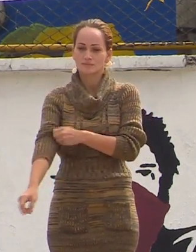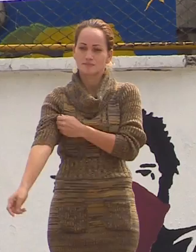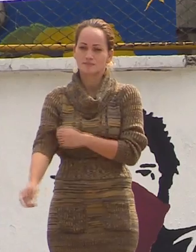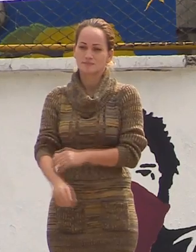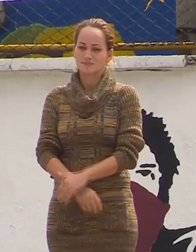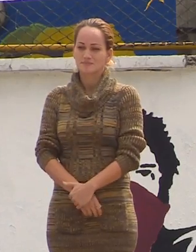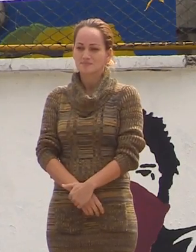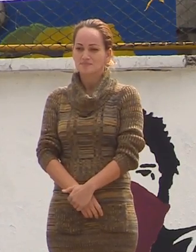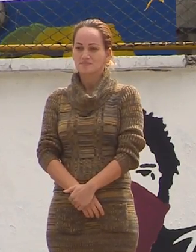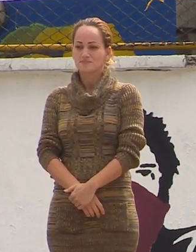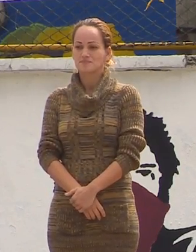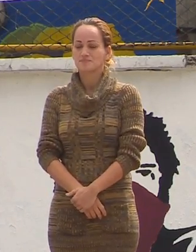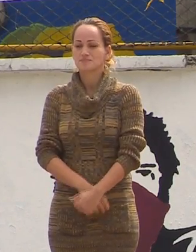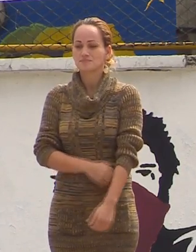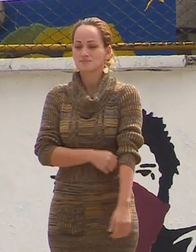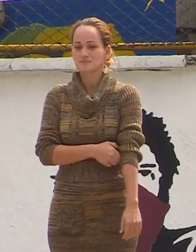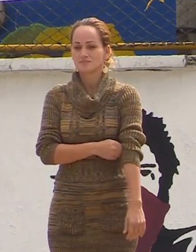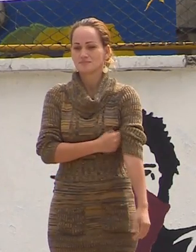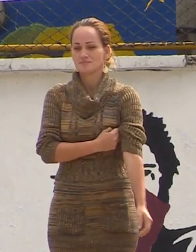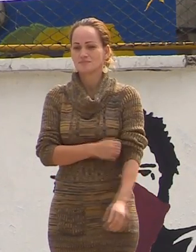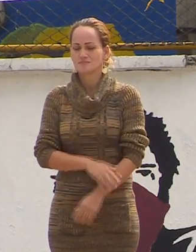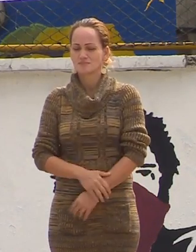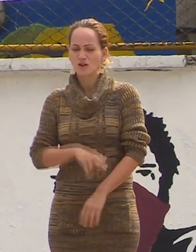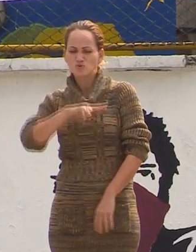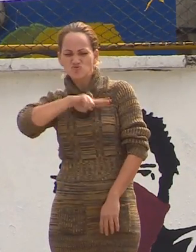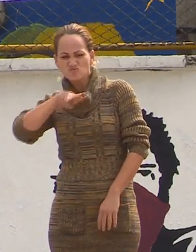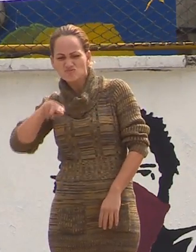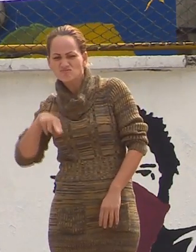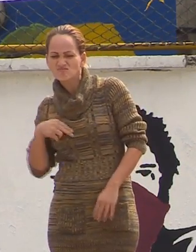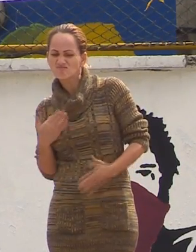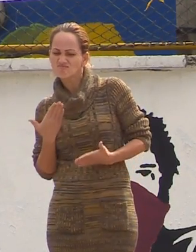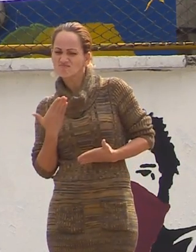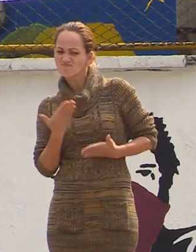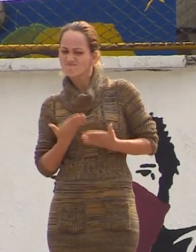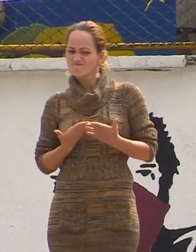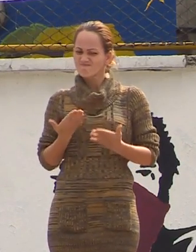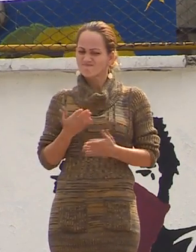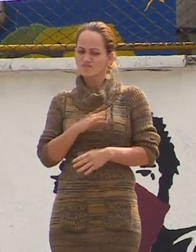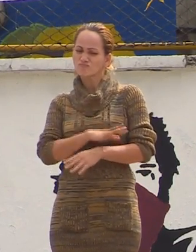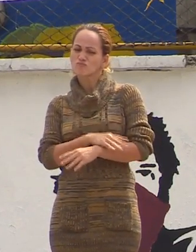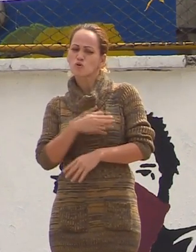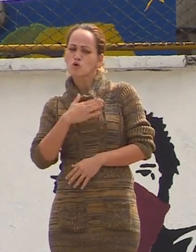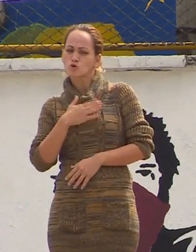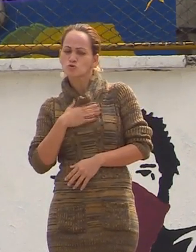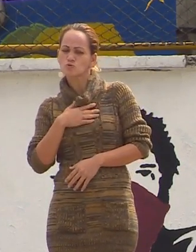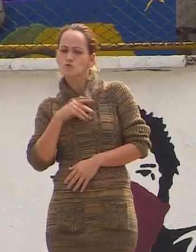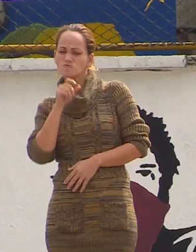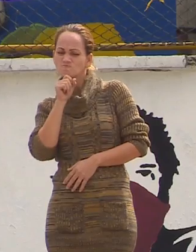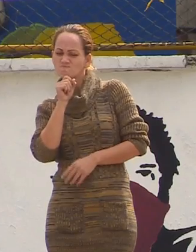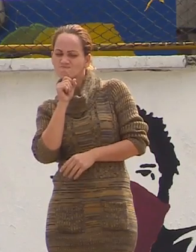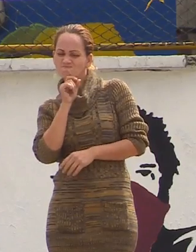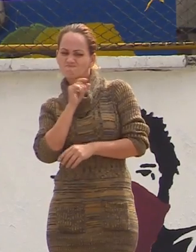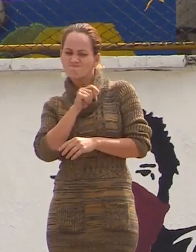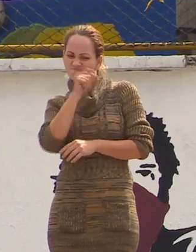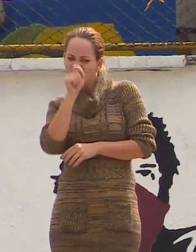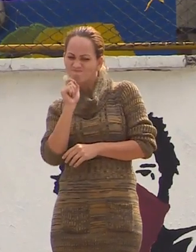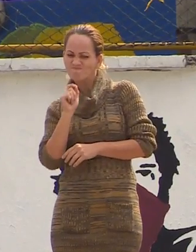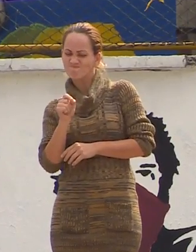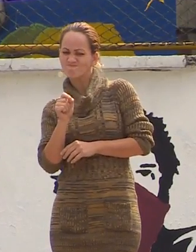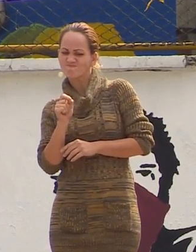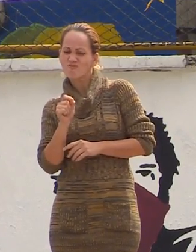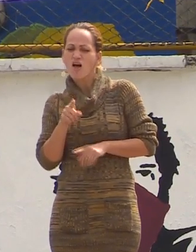Pues bien, estamos cuestionando y voy a interrogar estos modos en que a